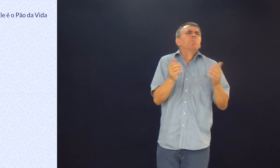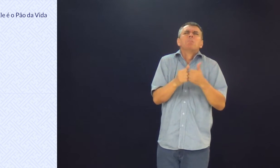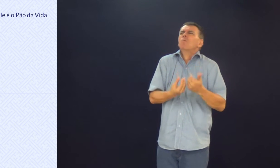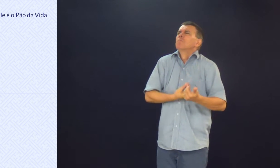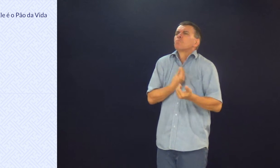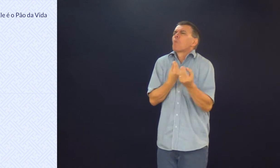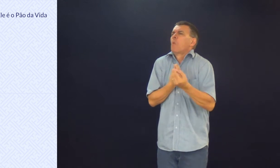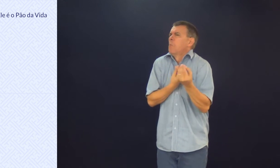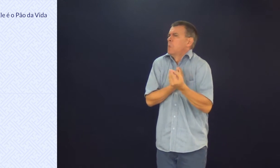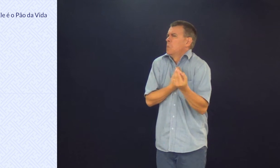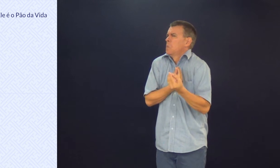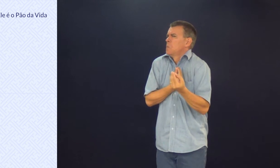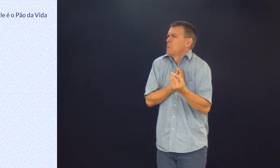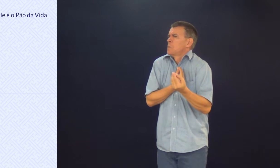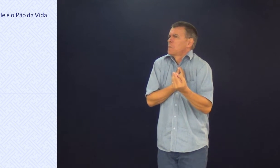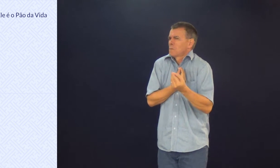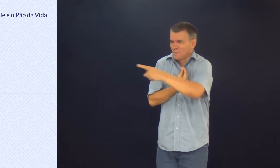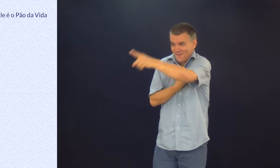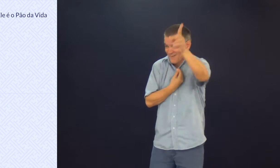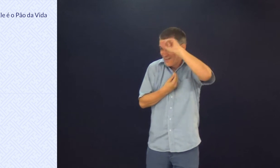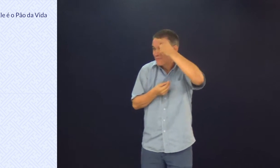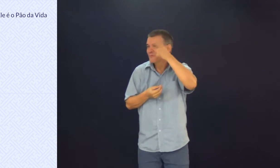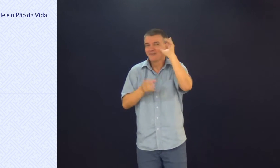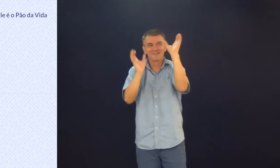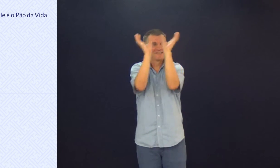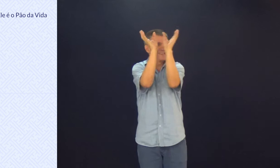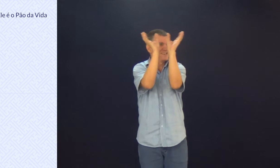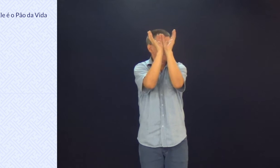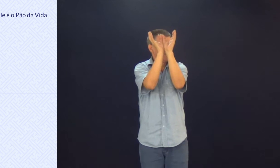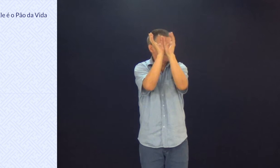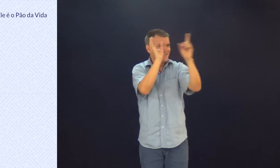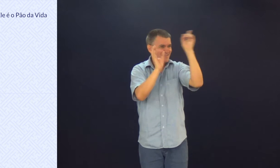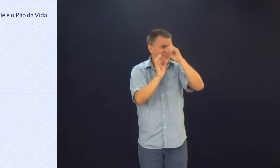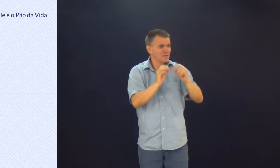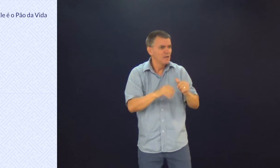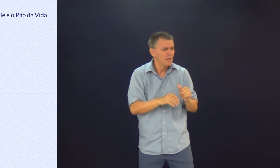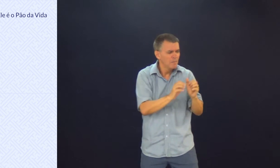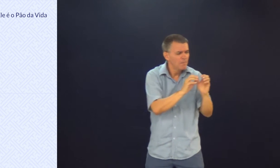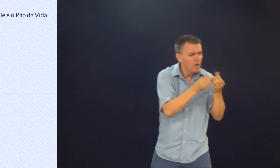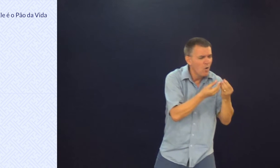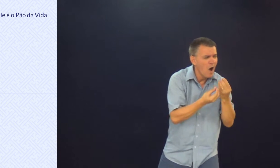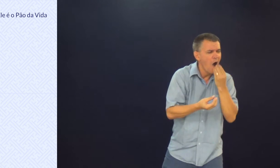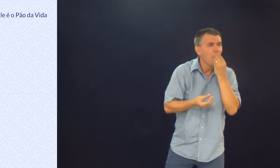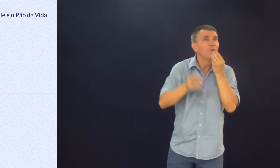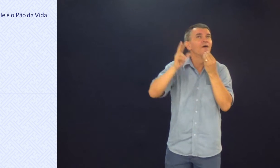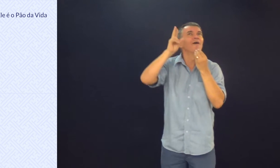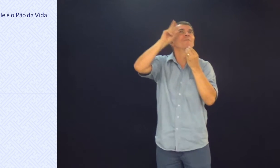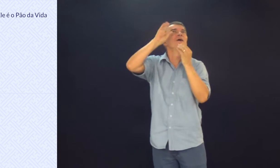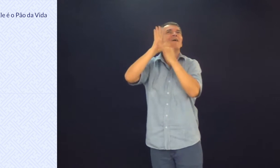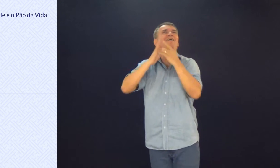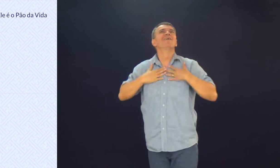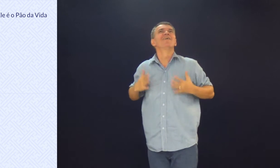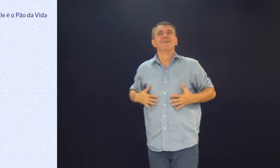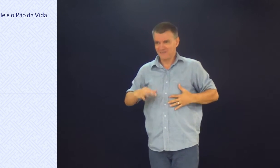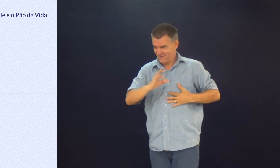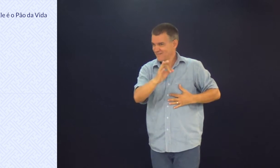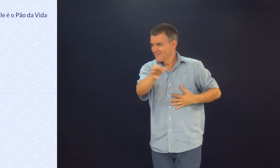com 51 da vida se lembram da ceia semana passada você como o preço do